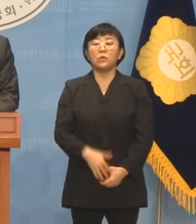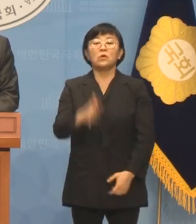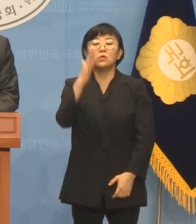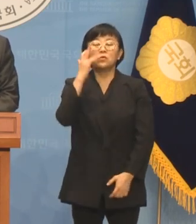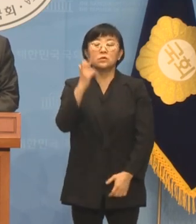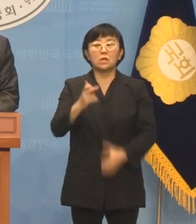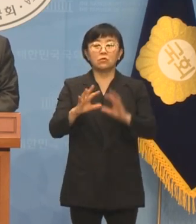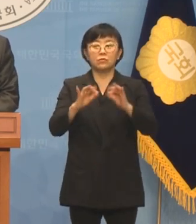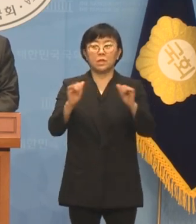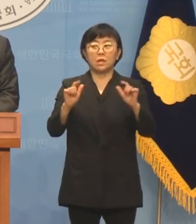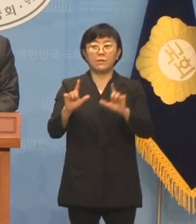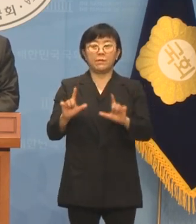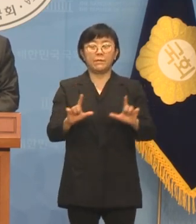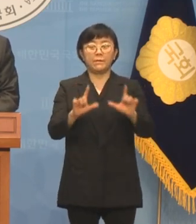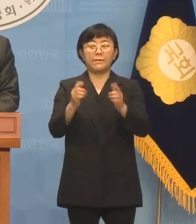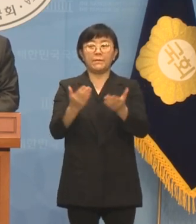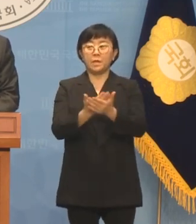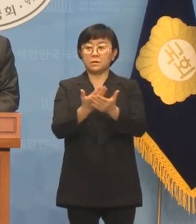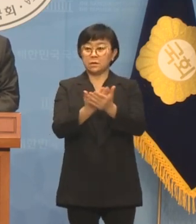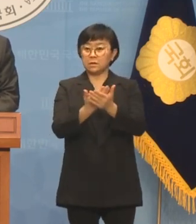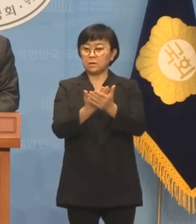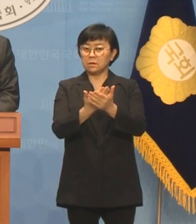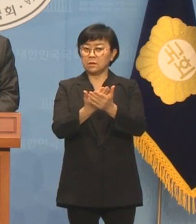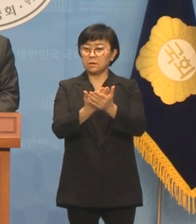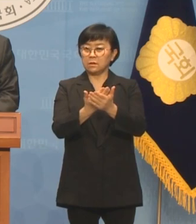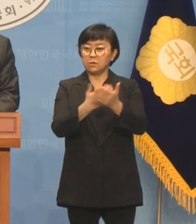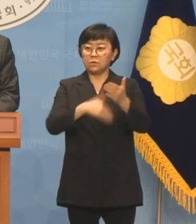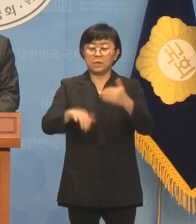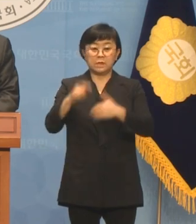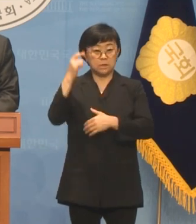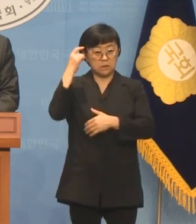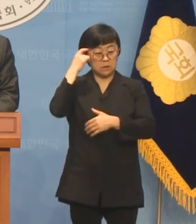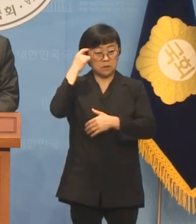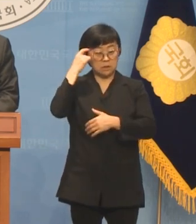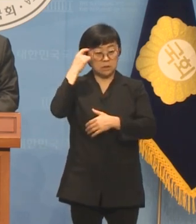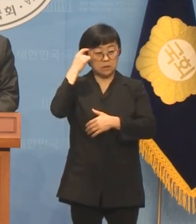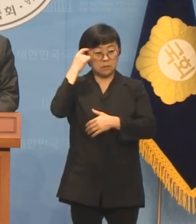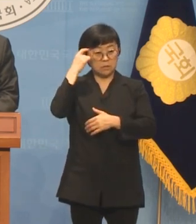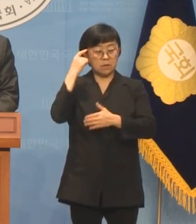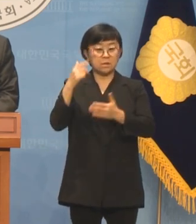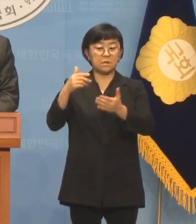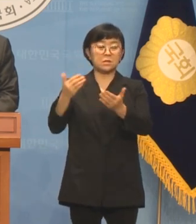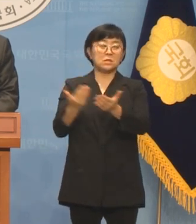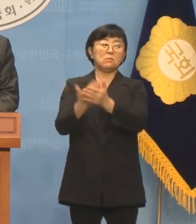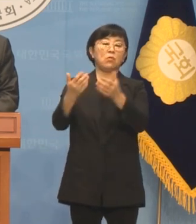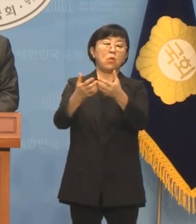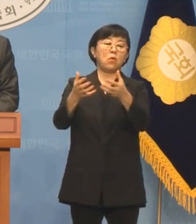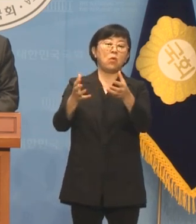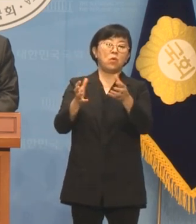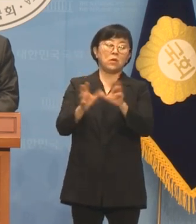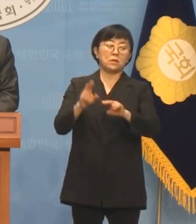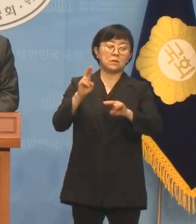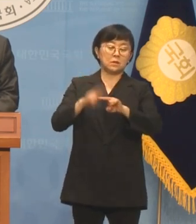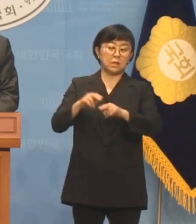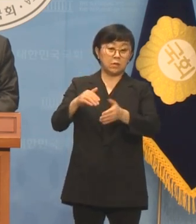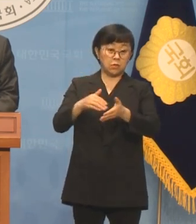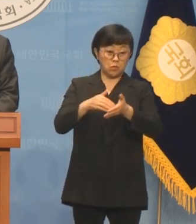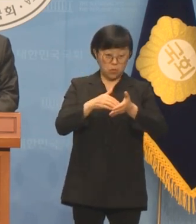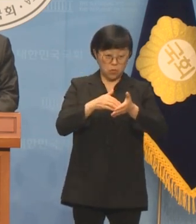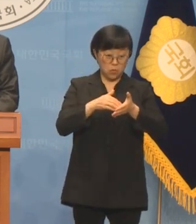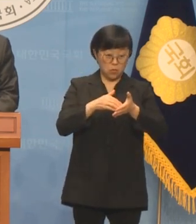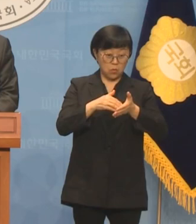울산의 민생과 발전은 최우선으로 여기는 우리의 신념이 진보당의 무리한 자리 요구로